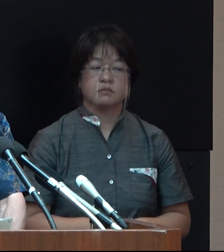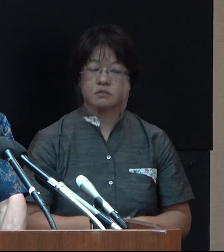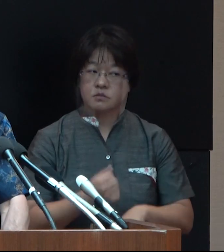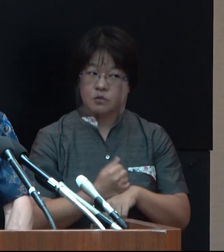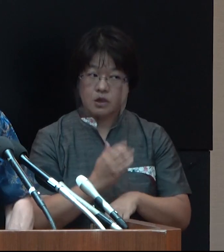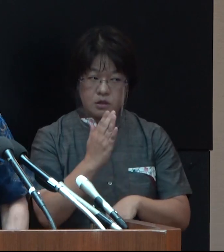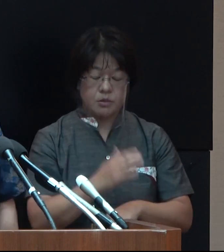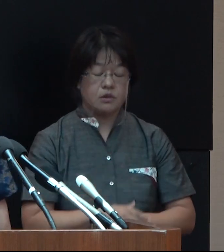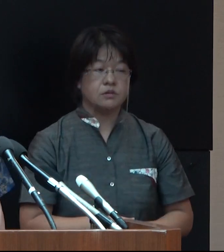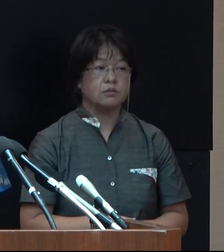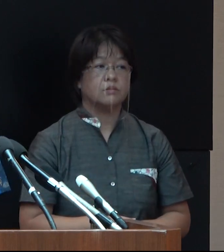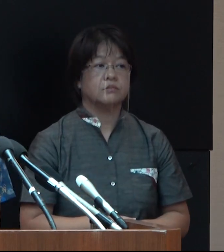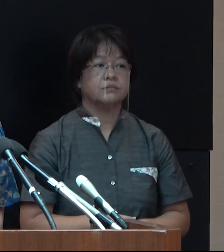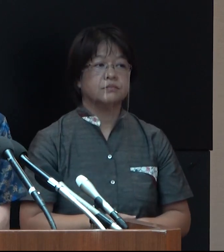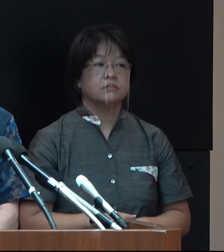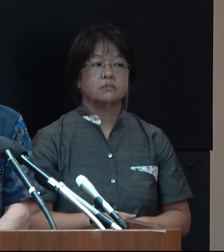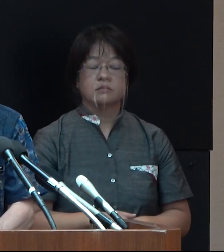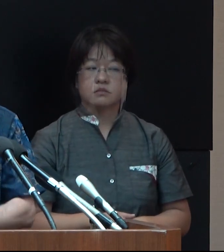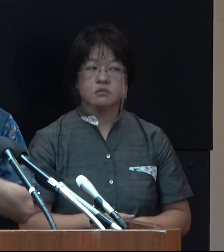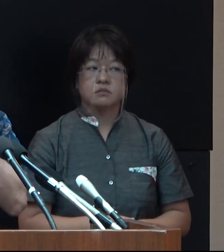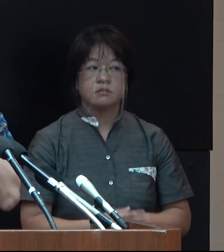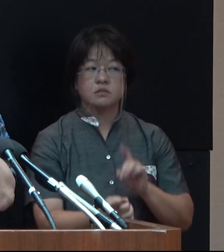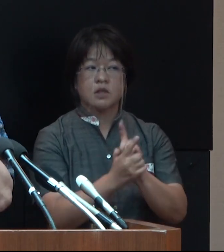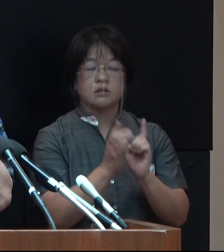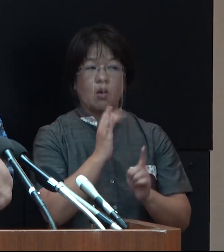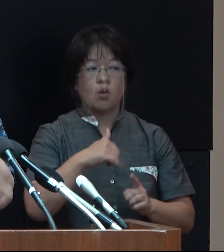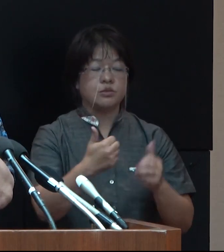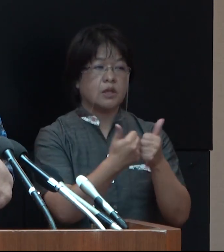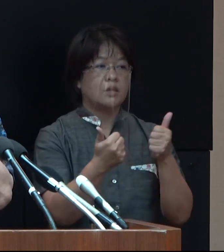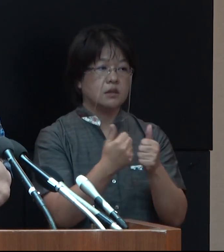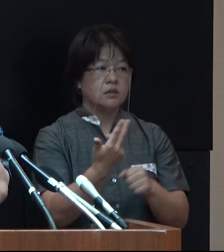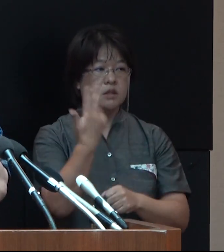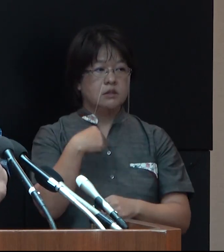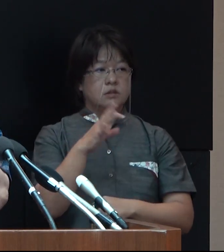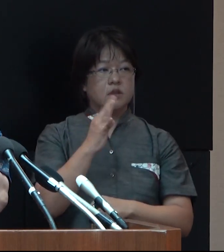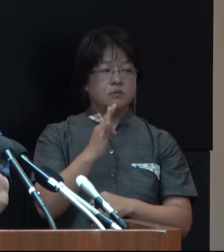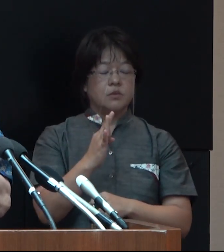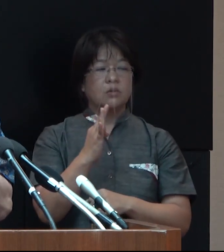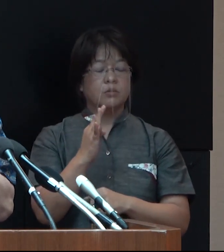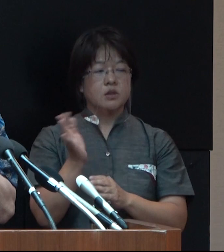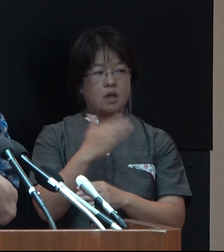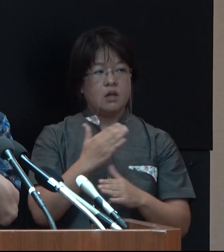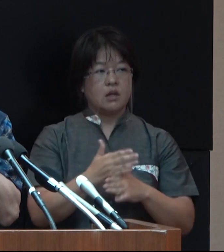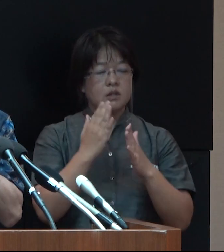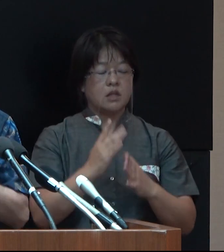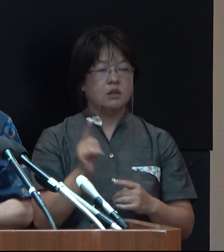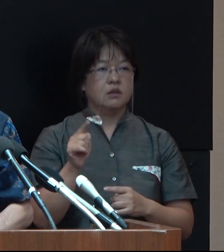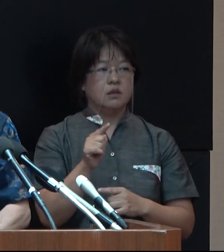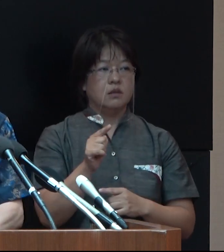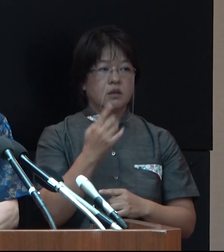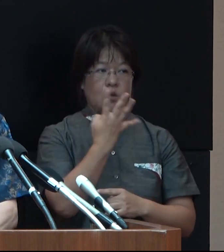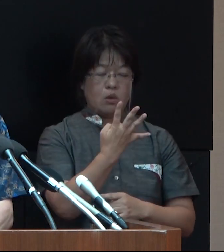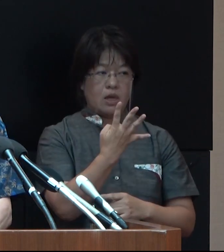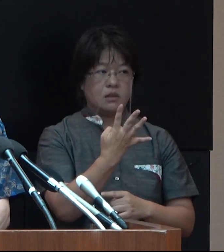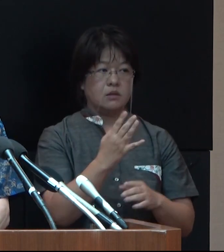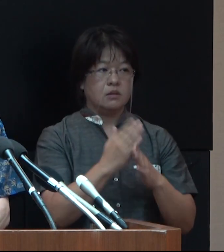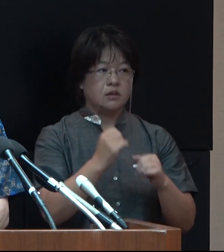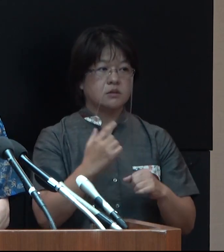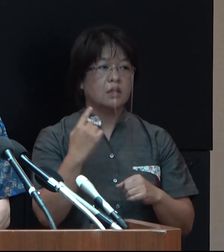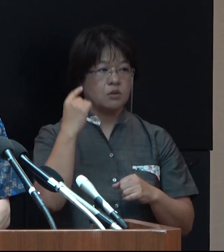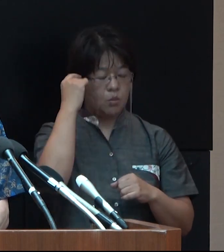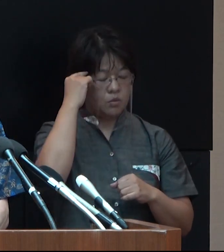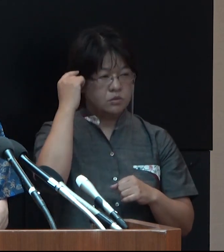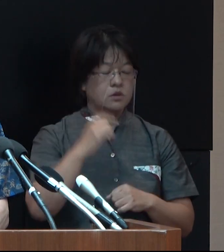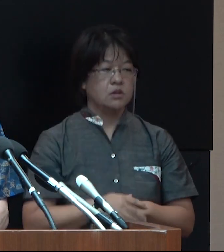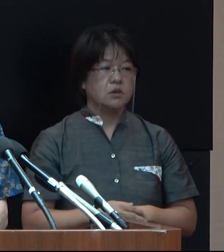します。 封鎖法の会議は当初昨日から4回開催されて、その間も感染者数の急増を続けてき